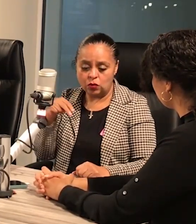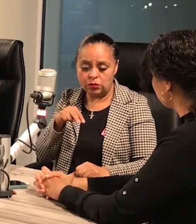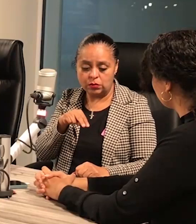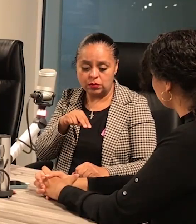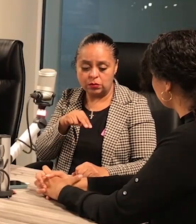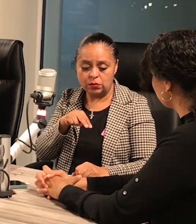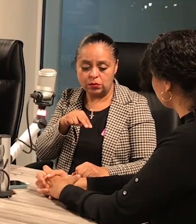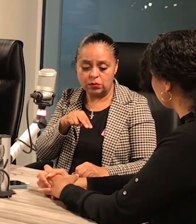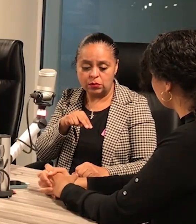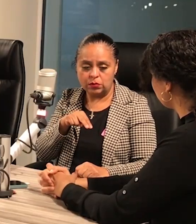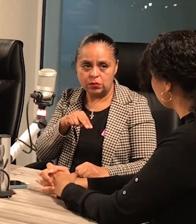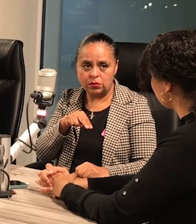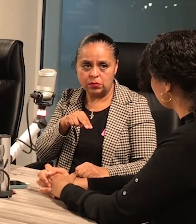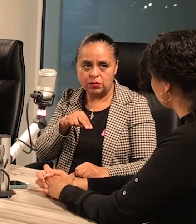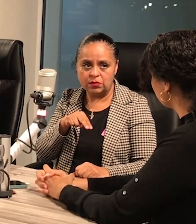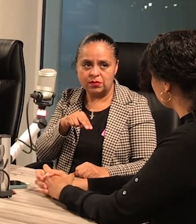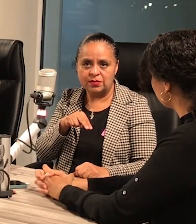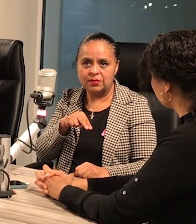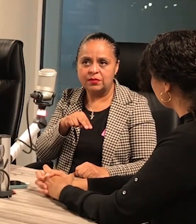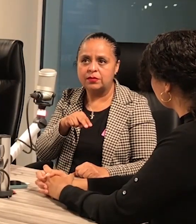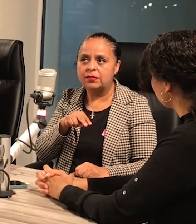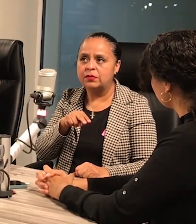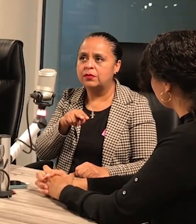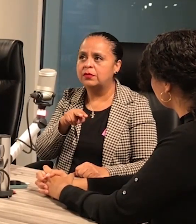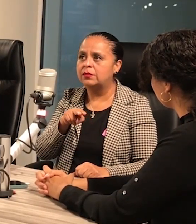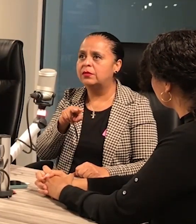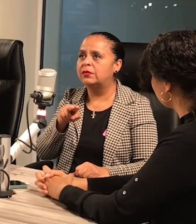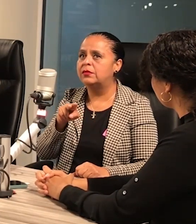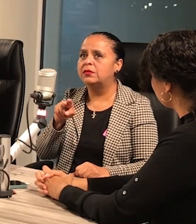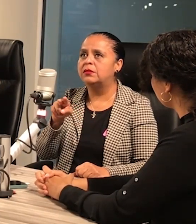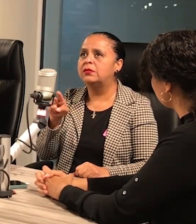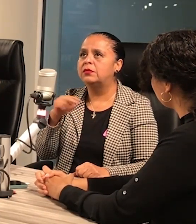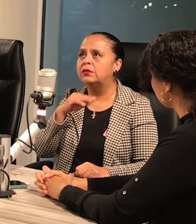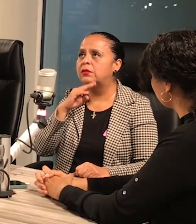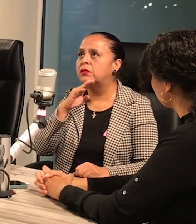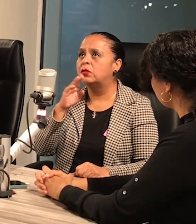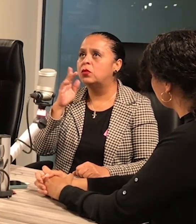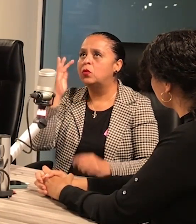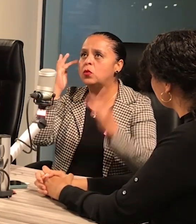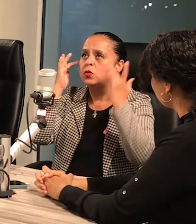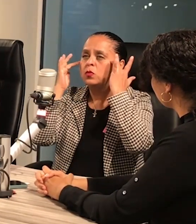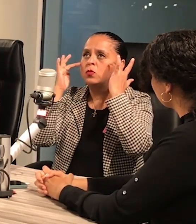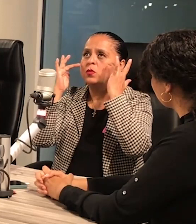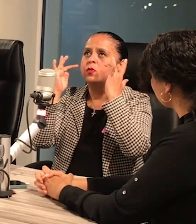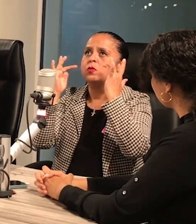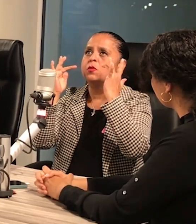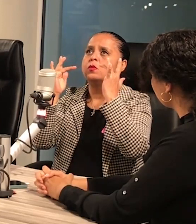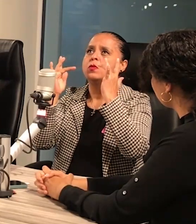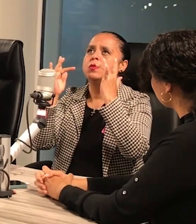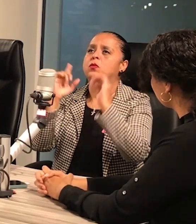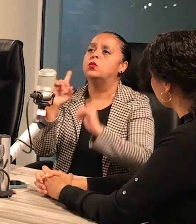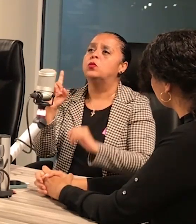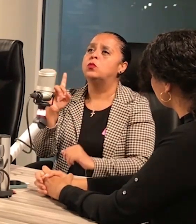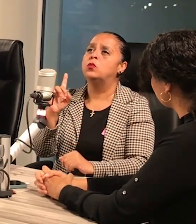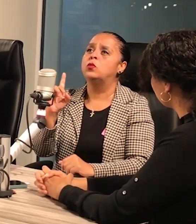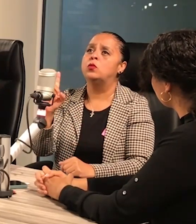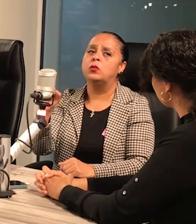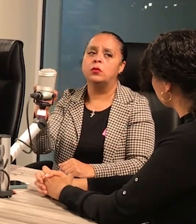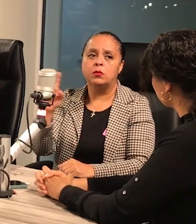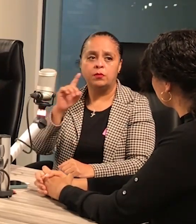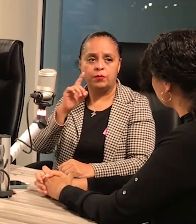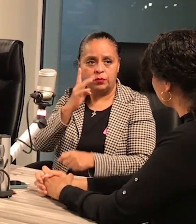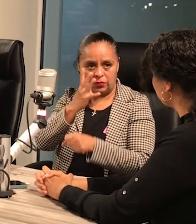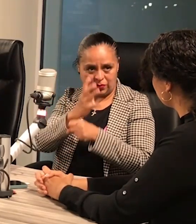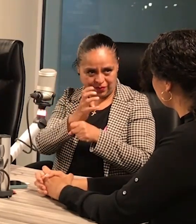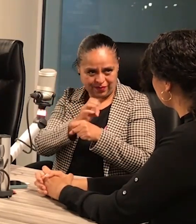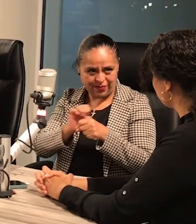ver y se mete. Como diciendo, aquí no pasó nada, todo está ok. Y a la cuarta semana, para